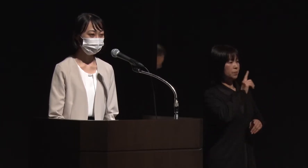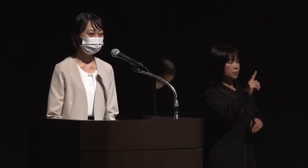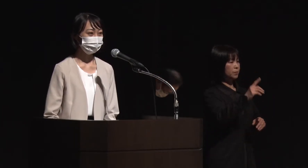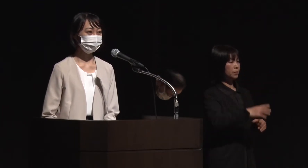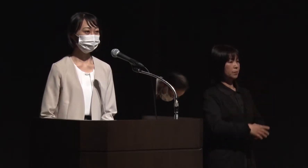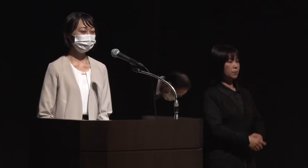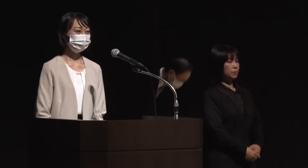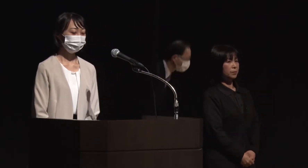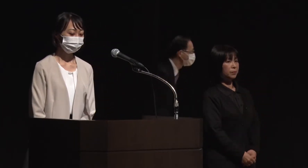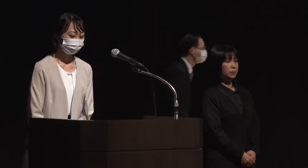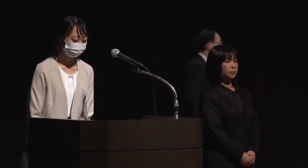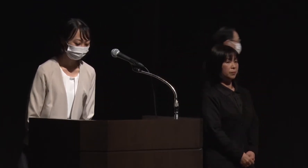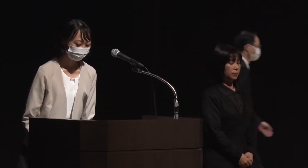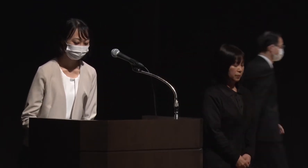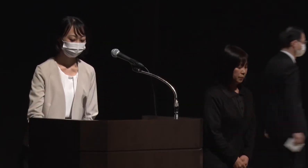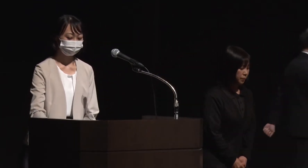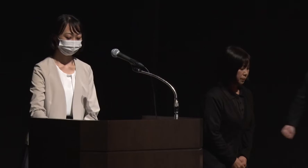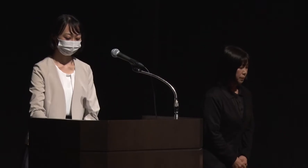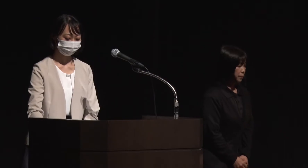げます。